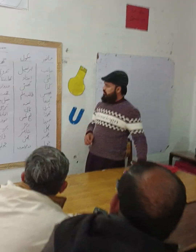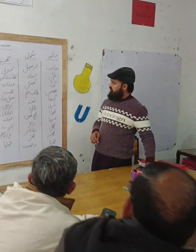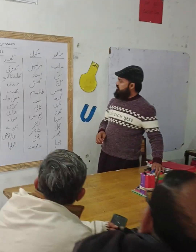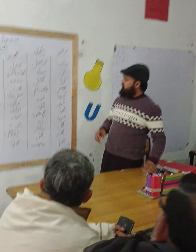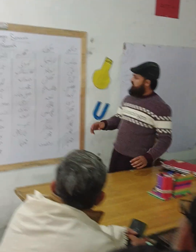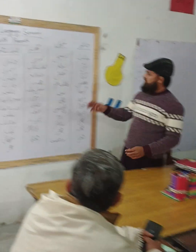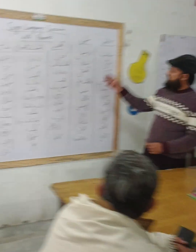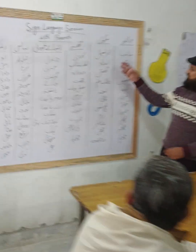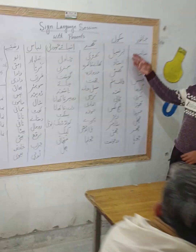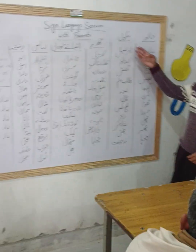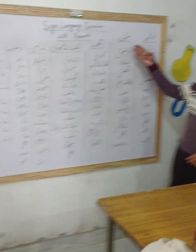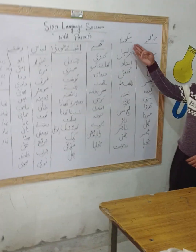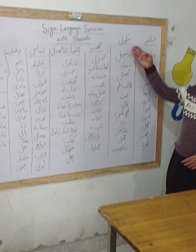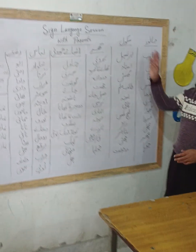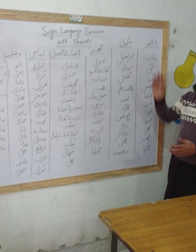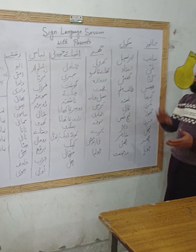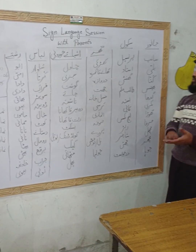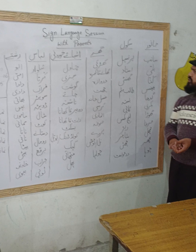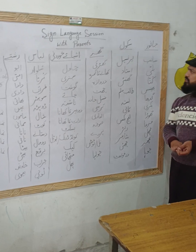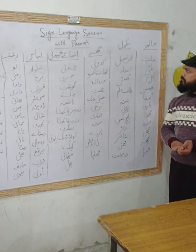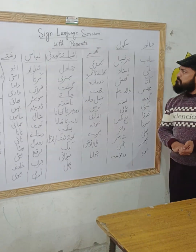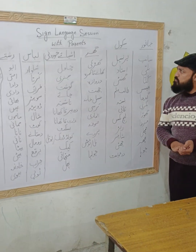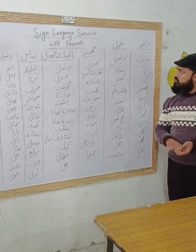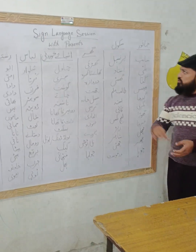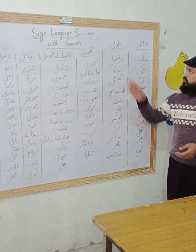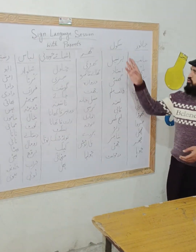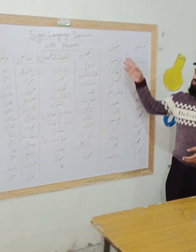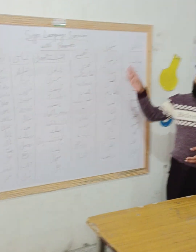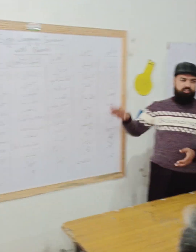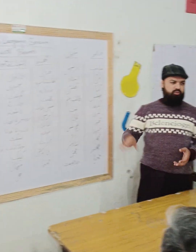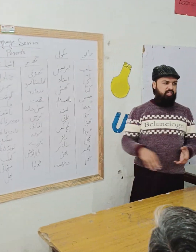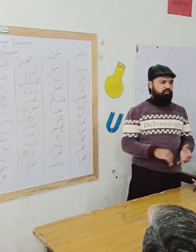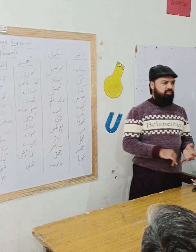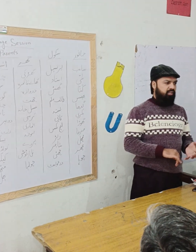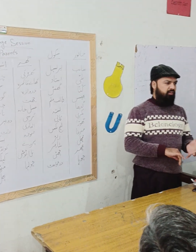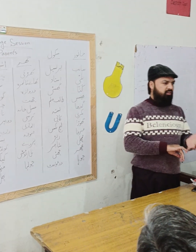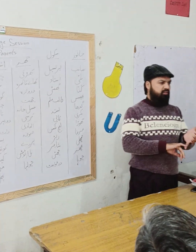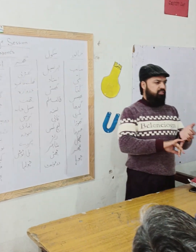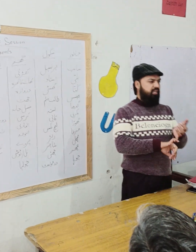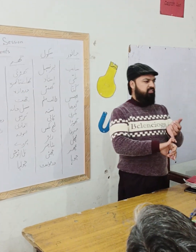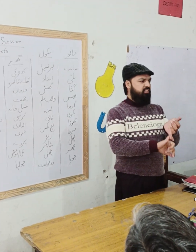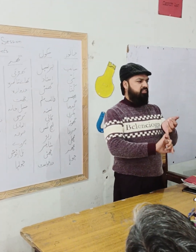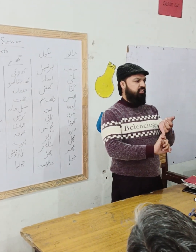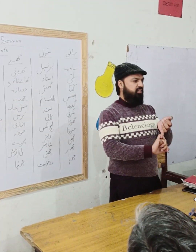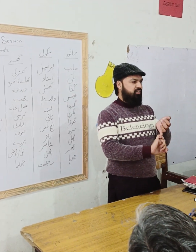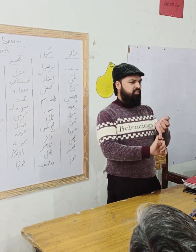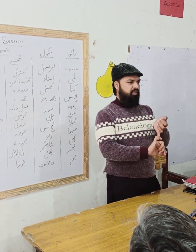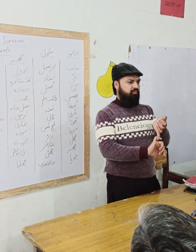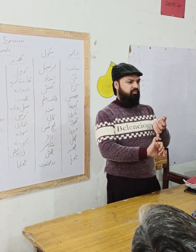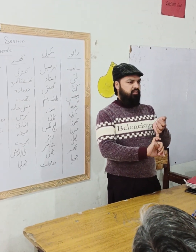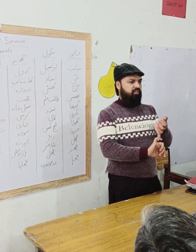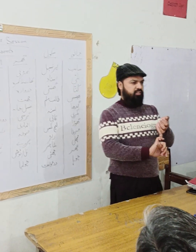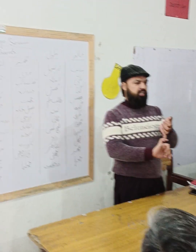हम ये इशारे के देते हैं। स्कूल का जो साइन होता है ये एस का साइन है, ठीक है, ये एस